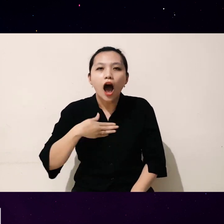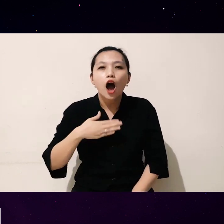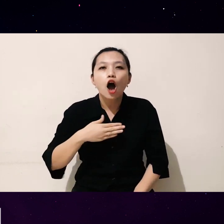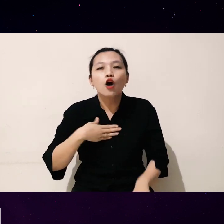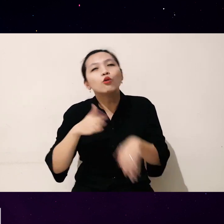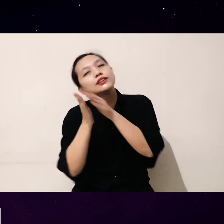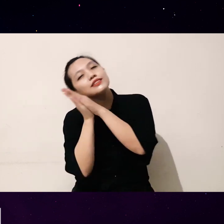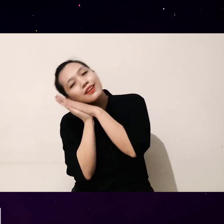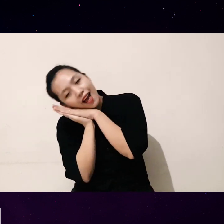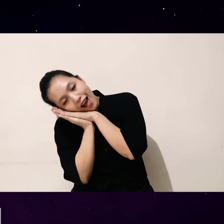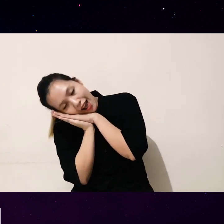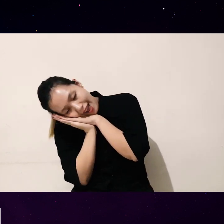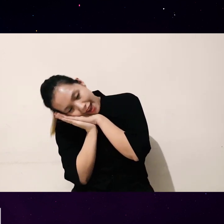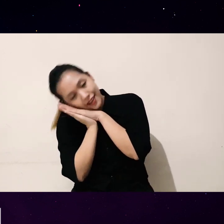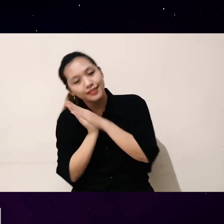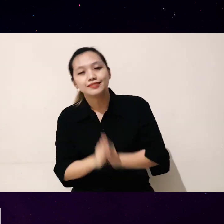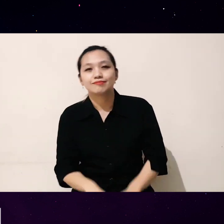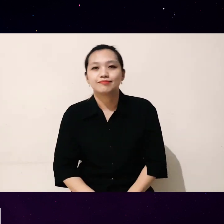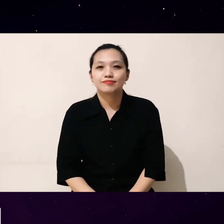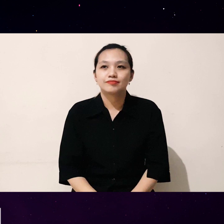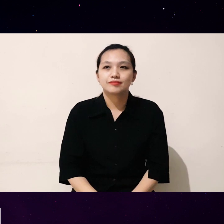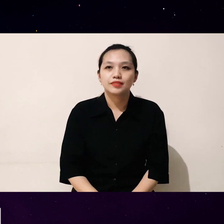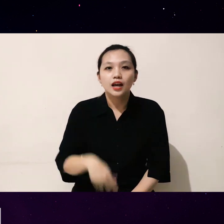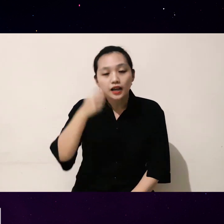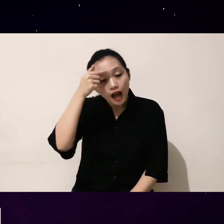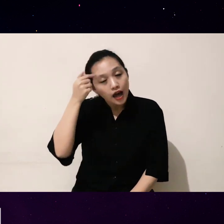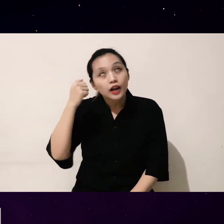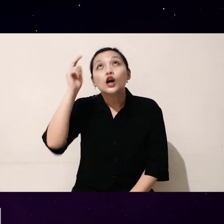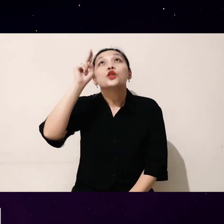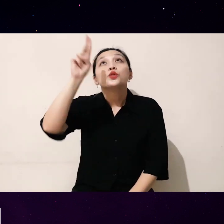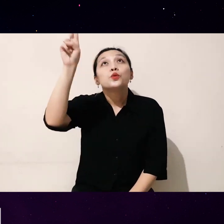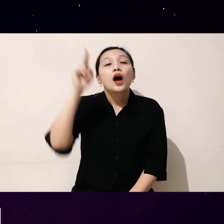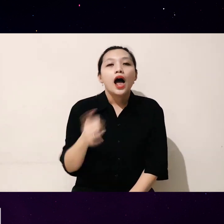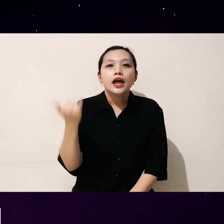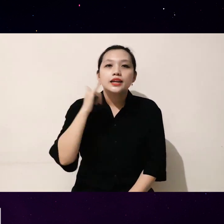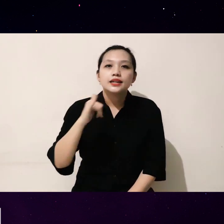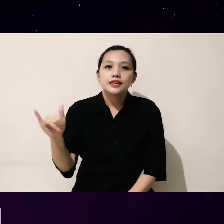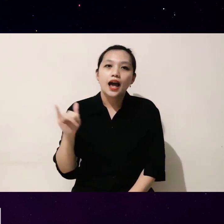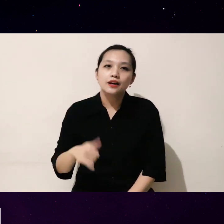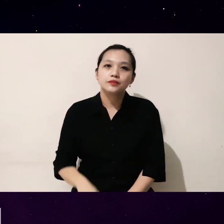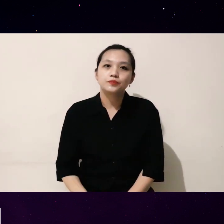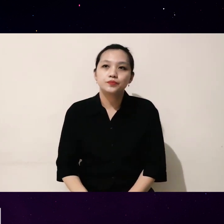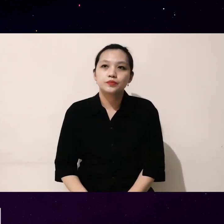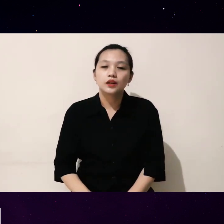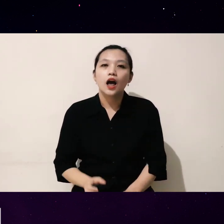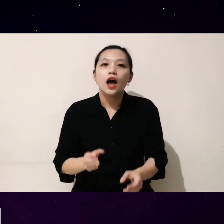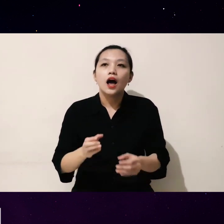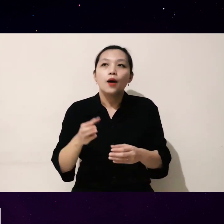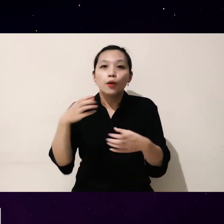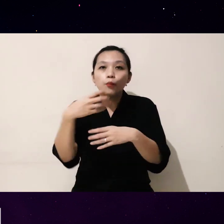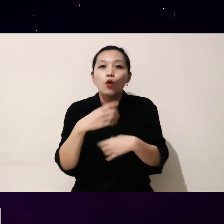mau membaringkan diri, lalu segera tidur. Sebab hanya Engkaulah ya Tuhan yang membiarkan